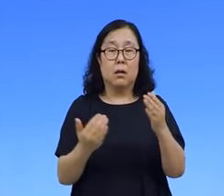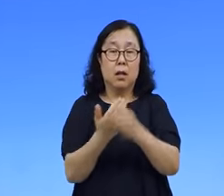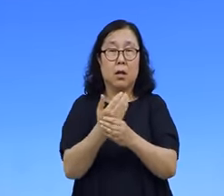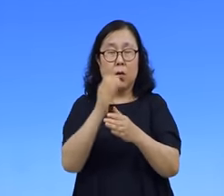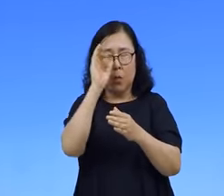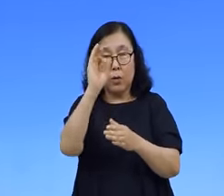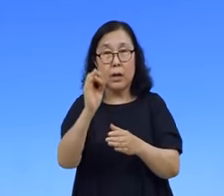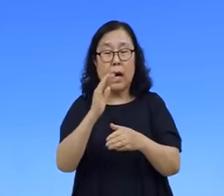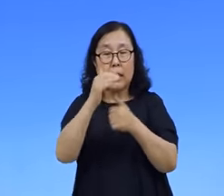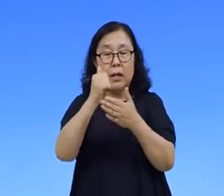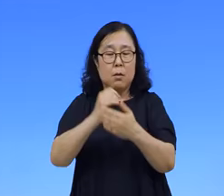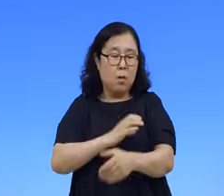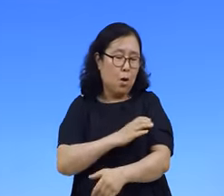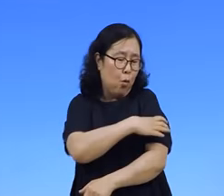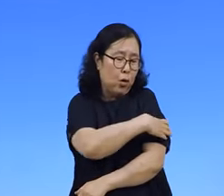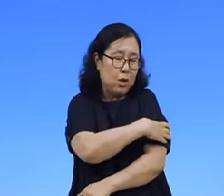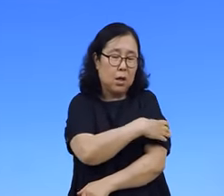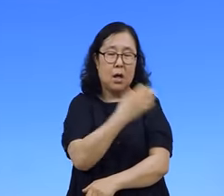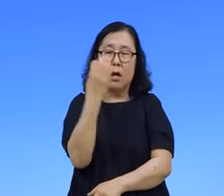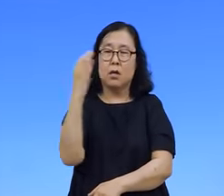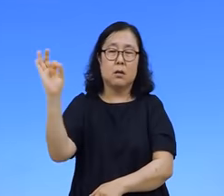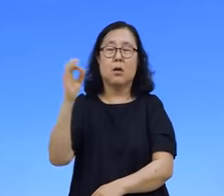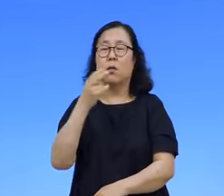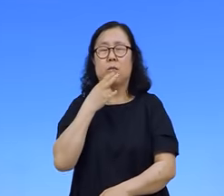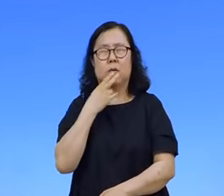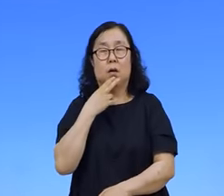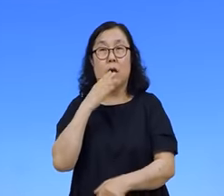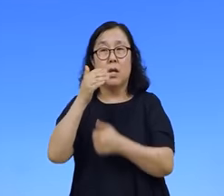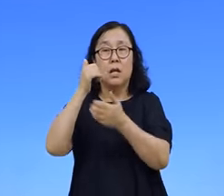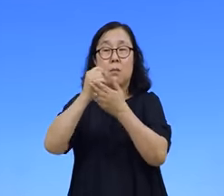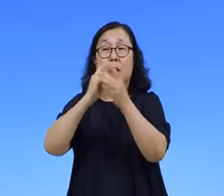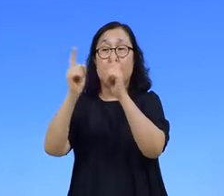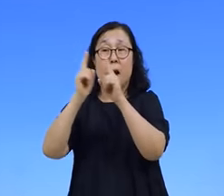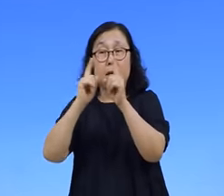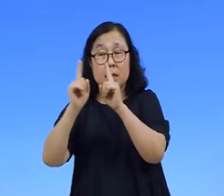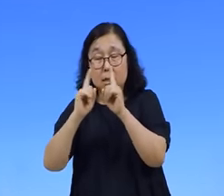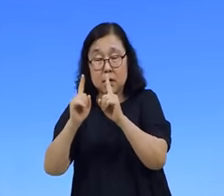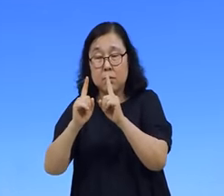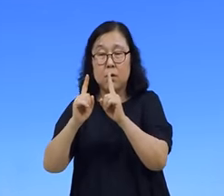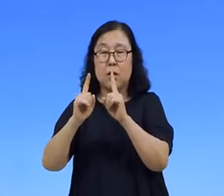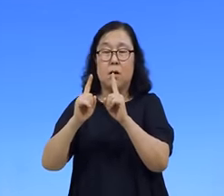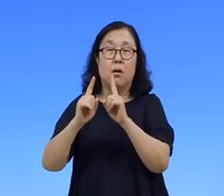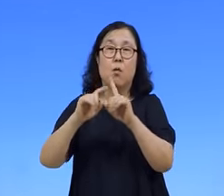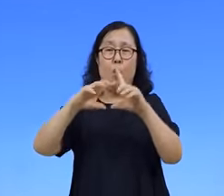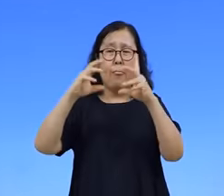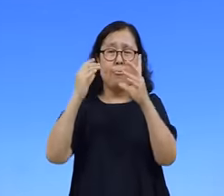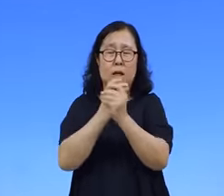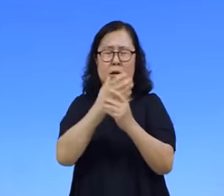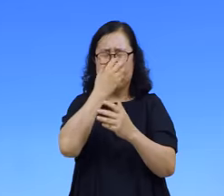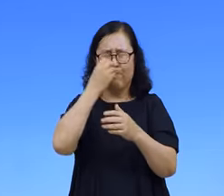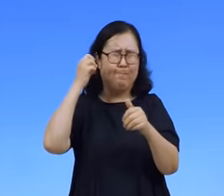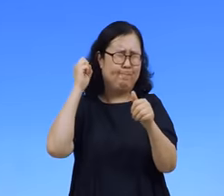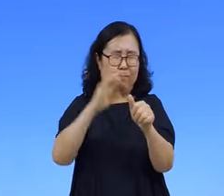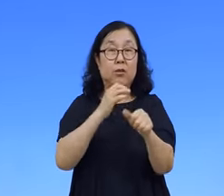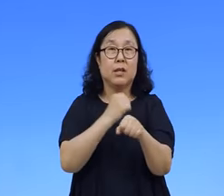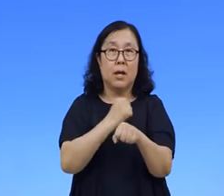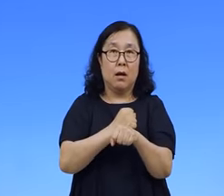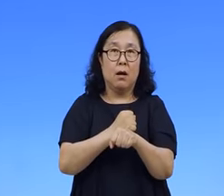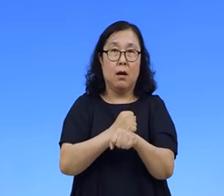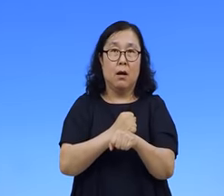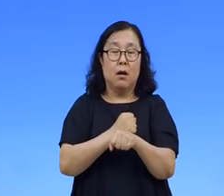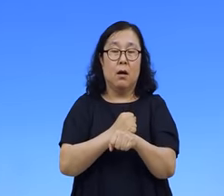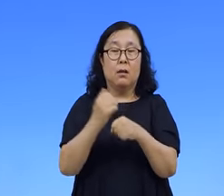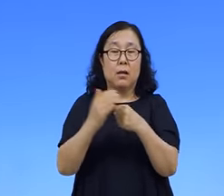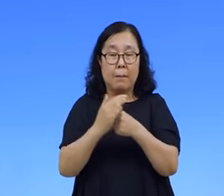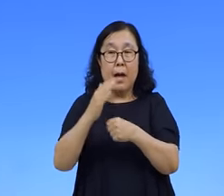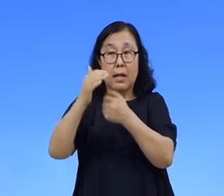터지고 보니까 하나님의 권위를 인정하지 않는데, 하나님의 말씀의 권위를 완전히 짓밟아 버리는데 어떻게